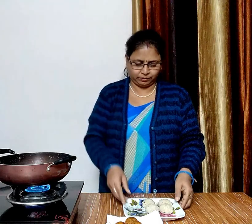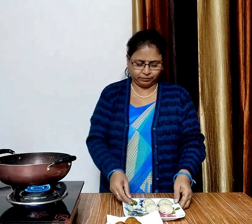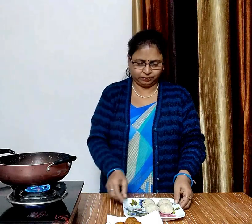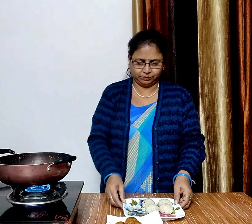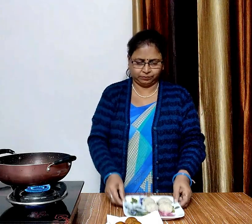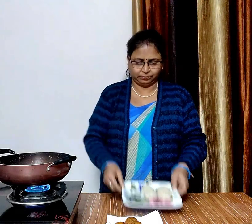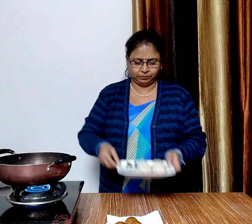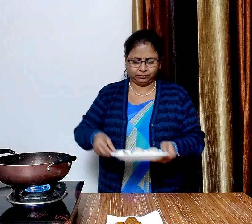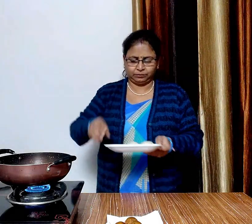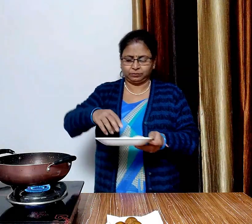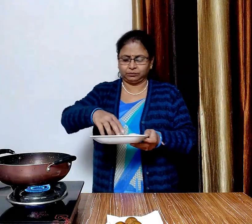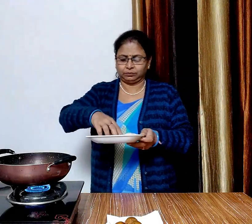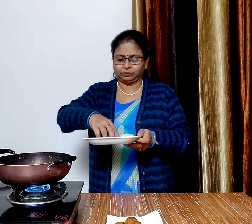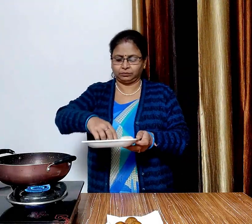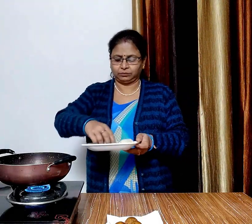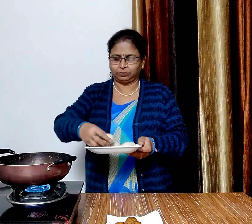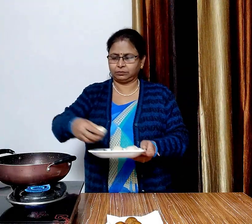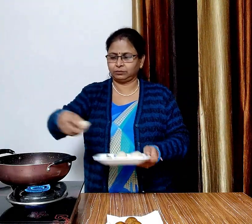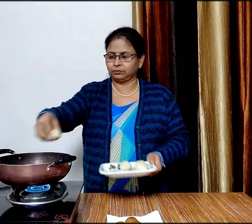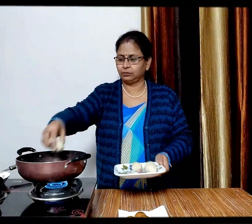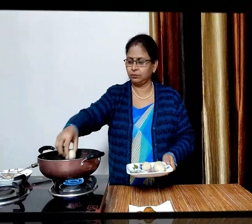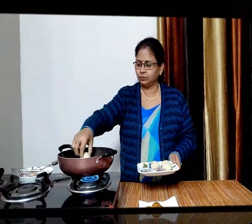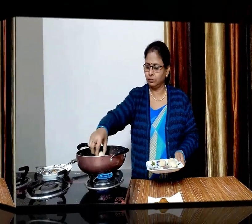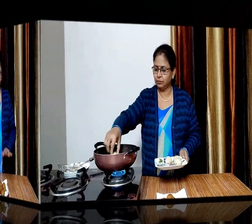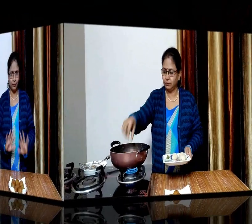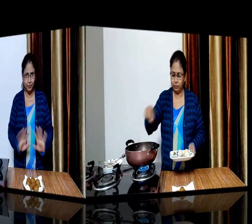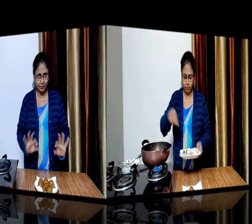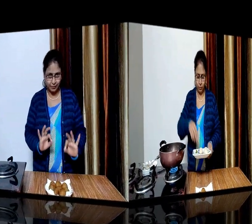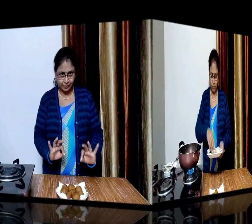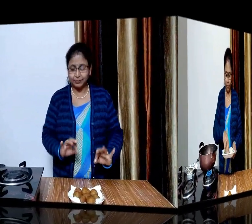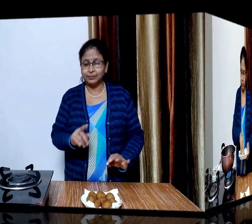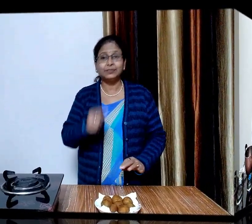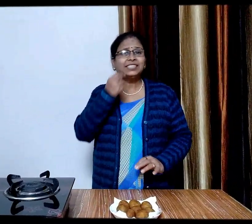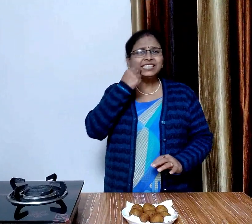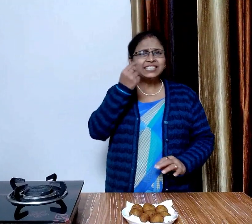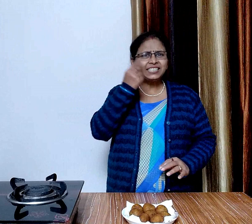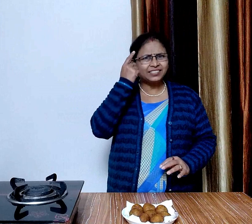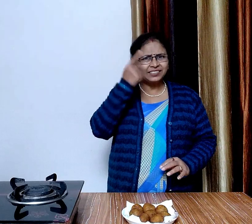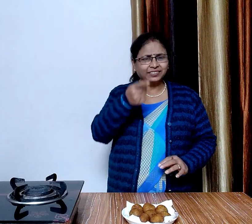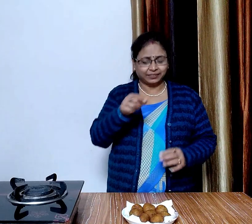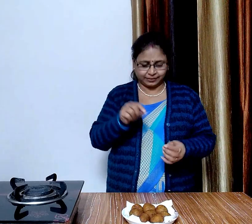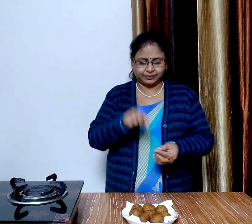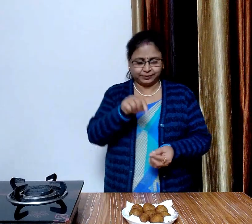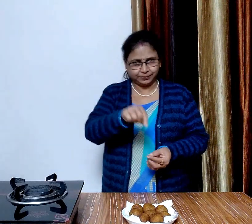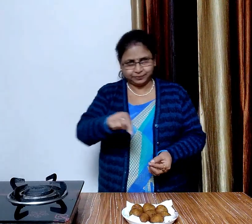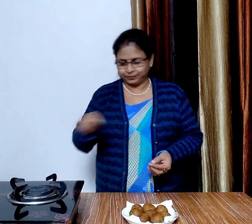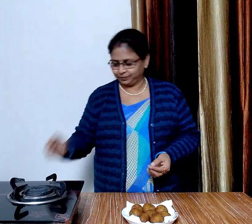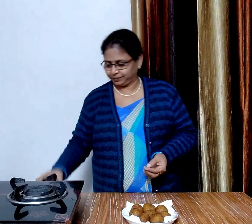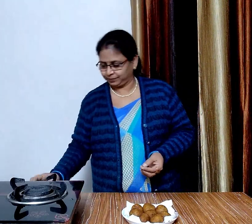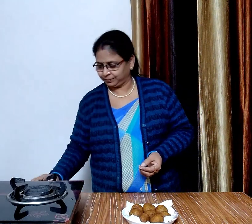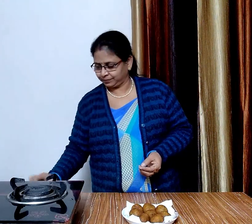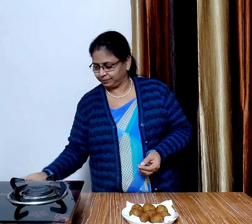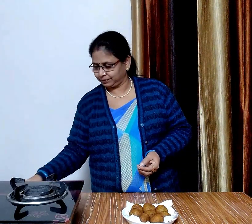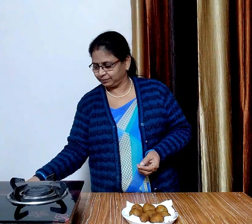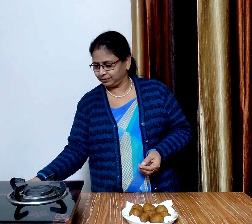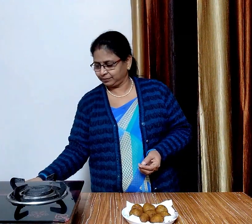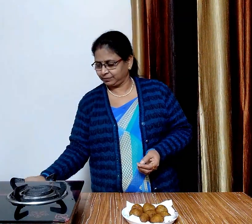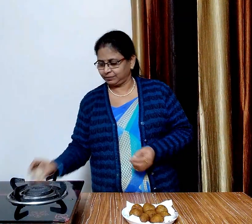इसी तरीके से बाकी बॉल्स को भी फ्राइ कर लेंगे सारी आलू बॉल्स फ्राइ हो गई हैं अब